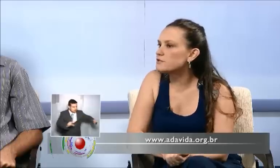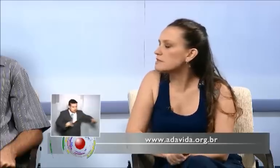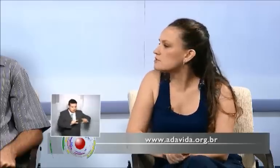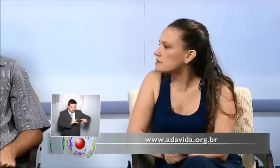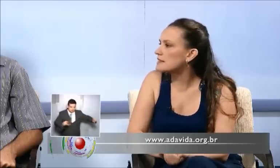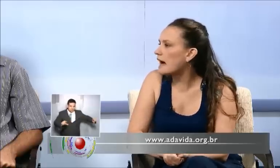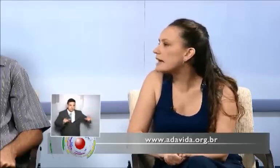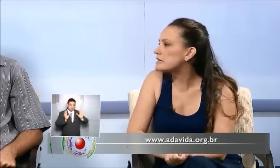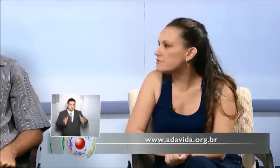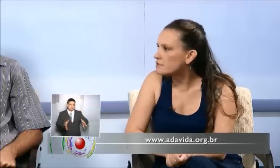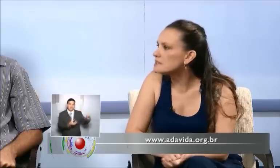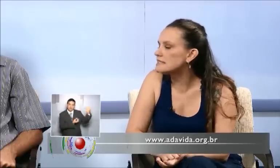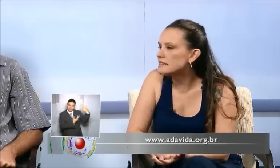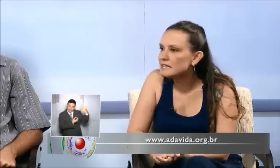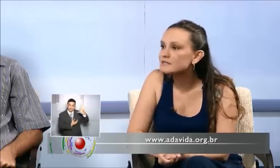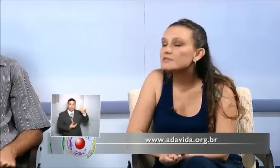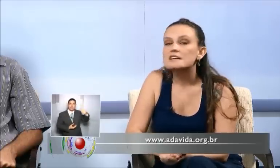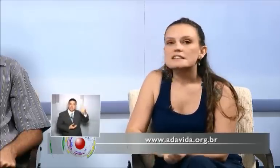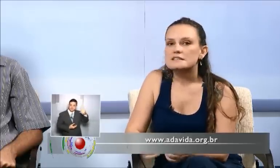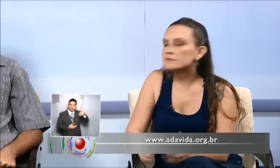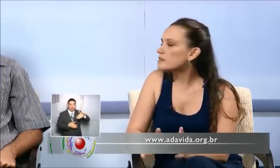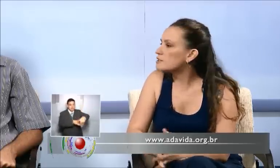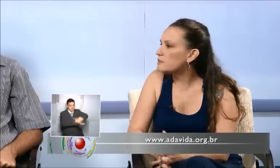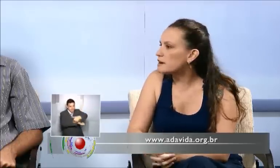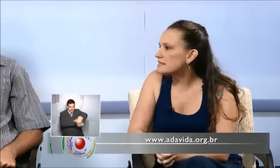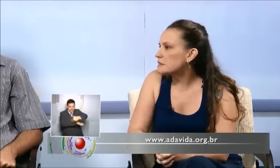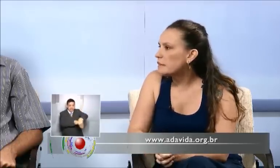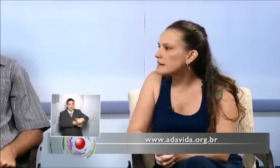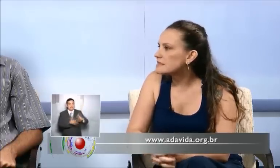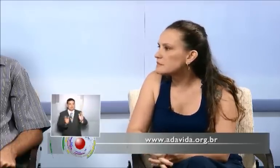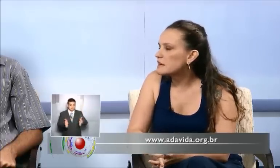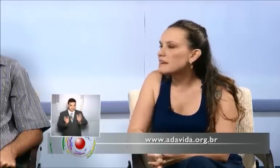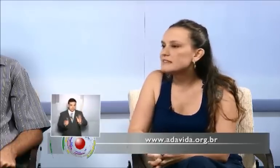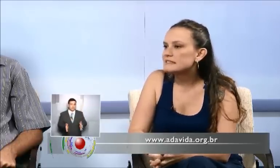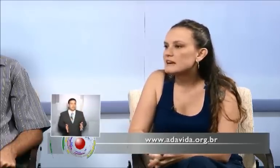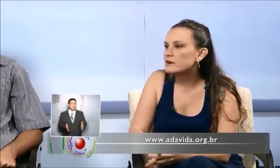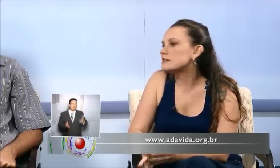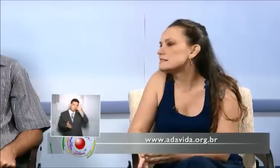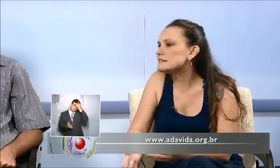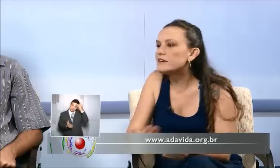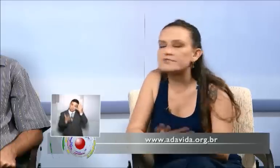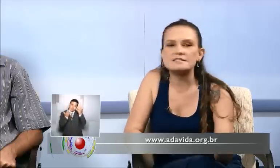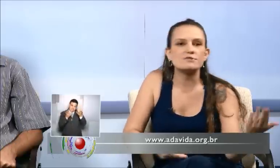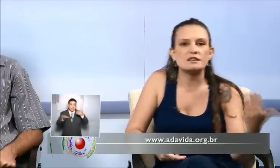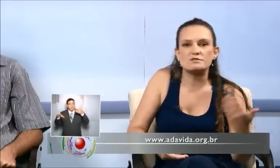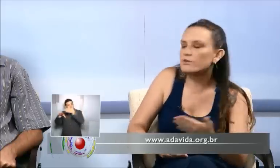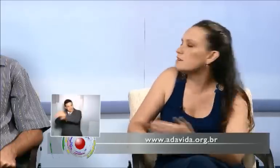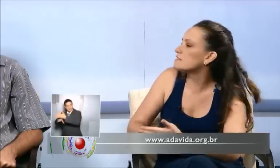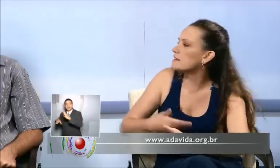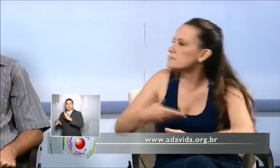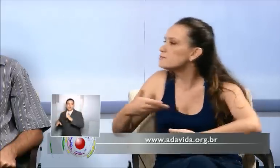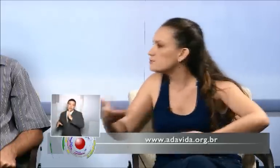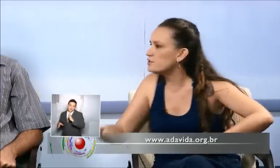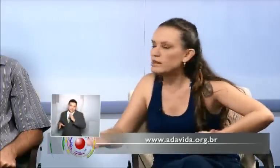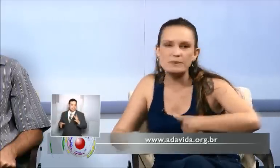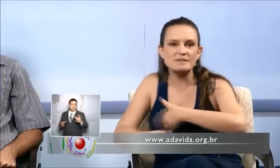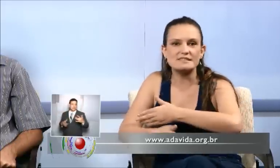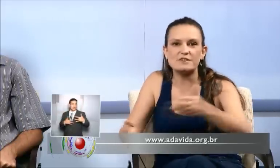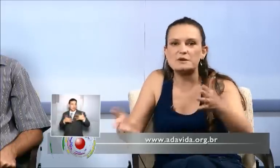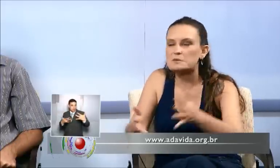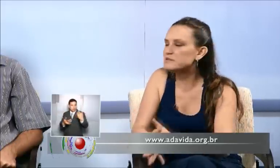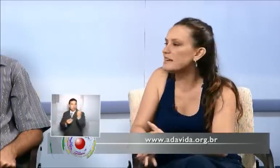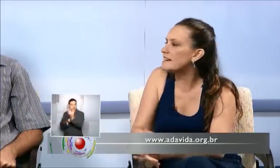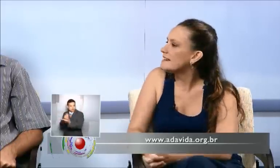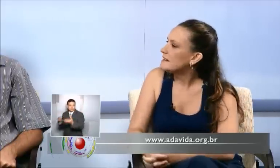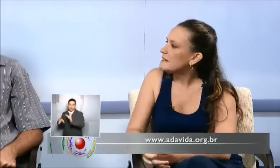as informações lá, telefone, endereço. Estamos lá de portas abertas para quem quiser conhecer, fazer doações, fazer o curso de Libras,